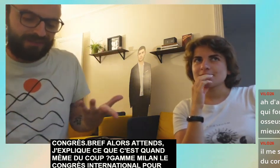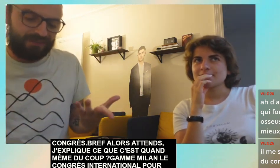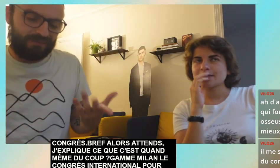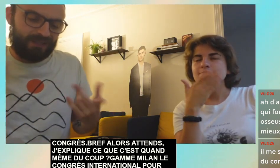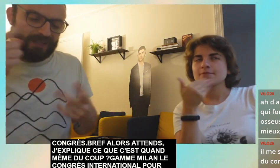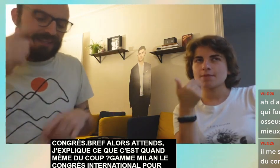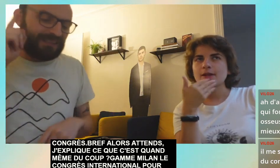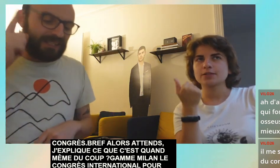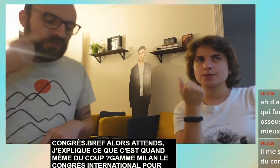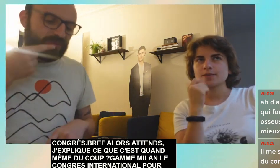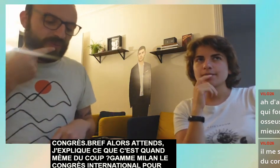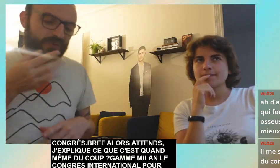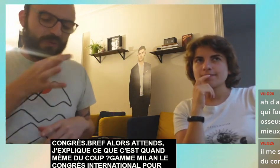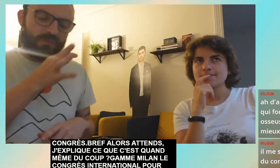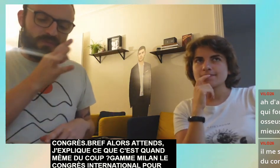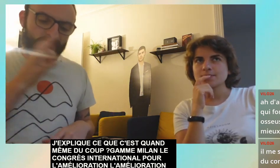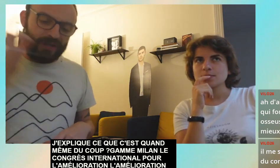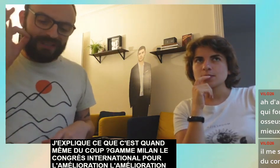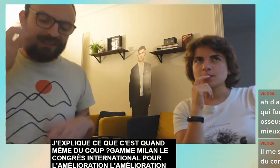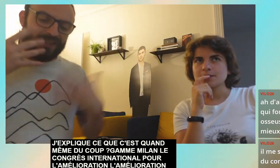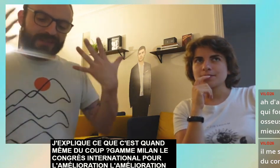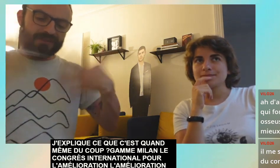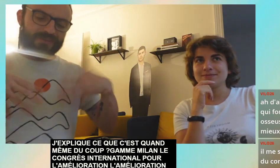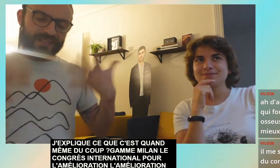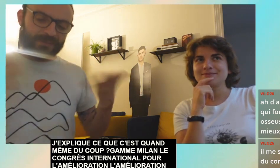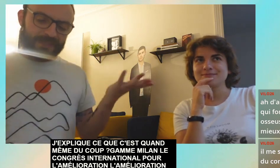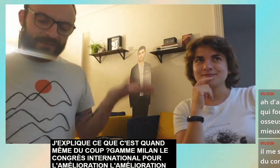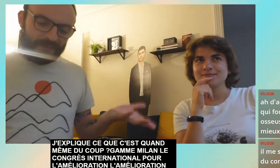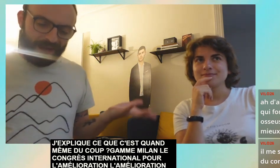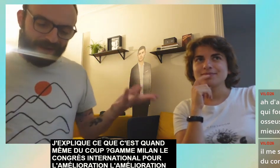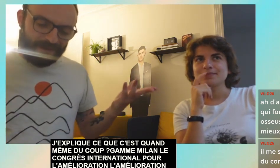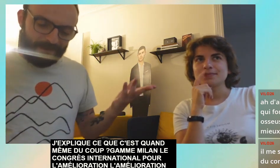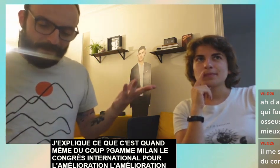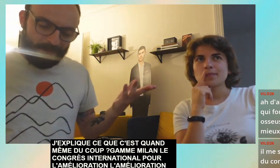l'amélioration des sourds-muets se termine par